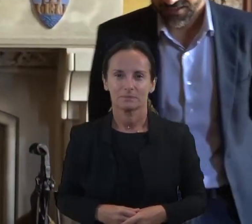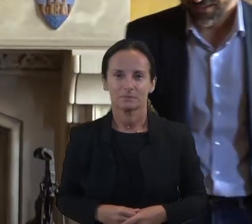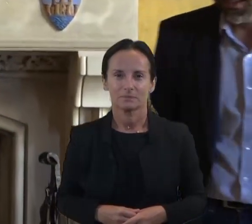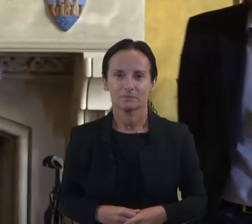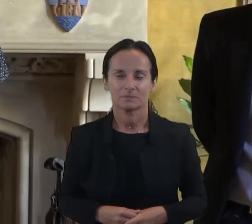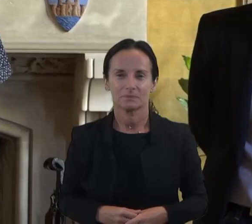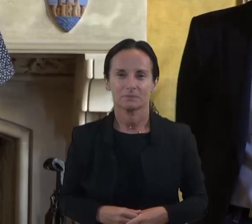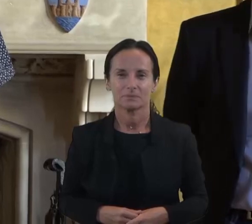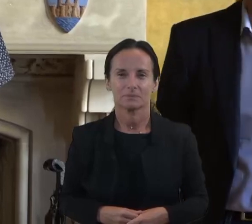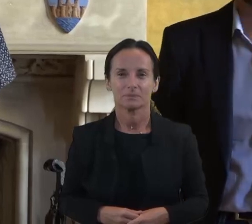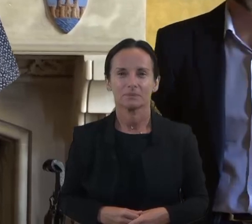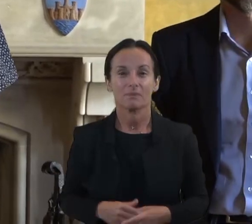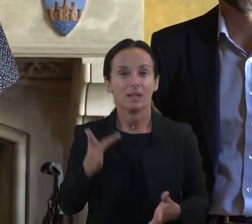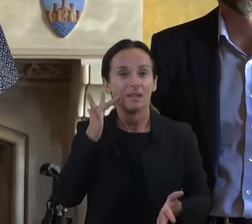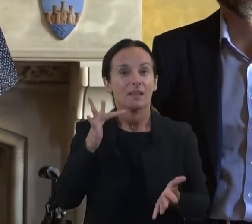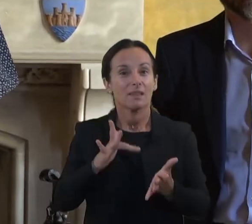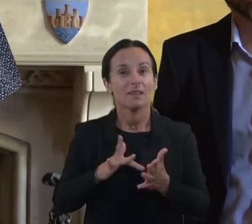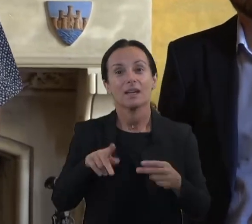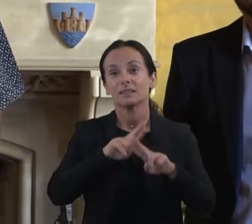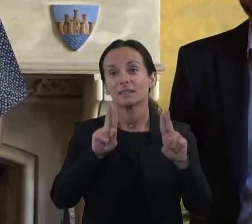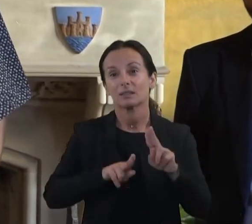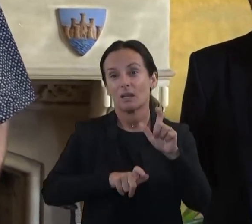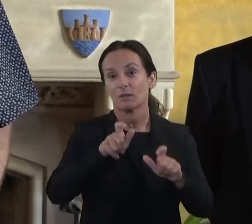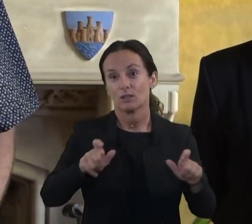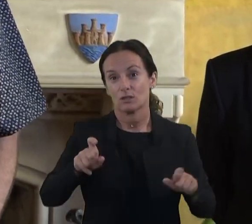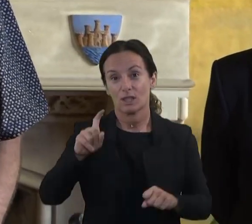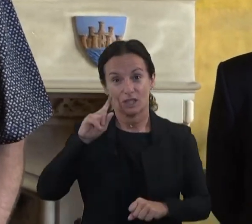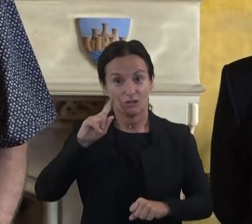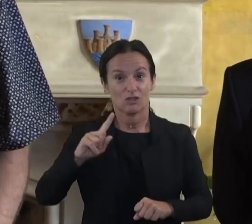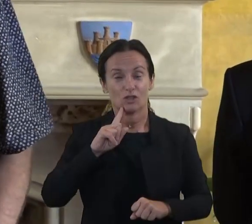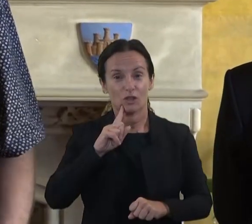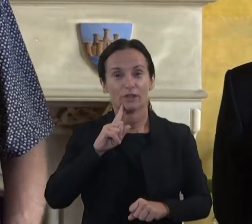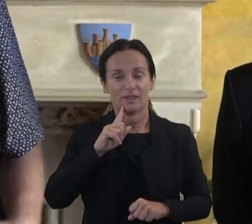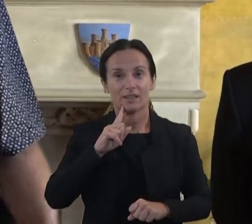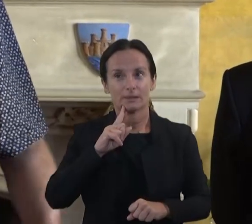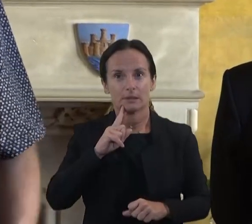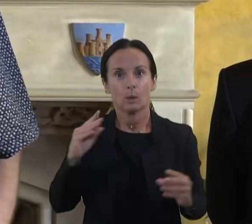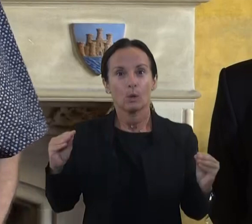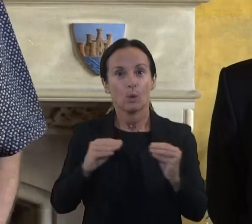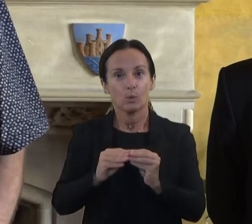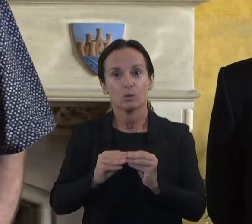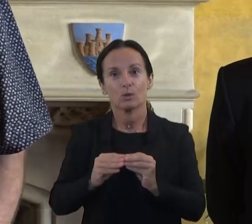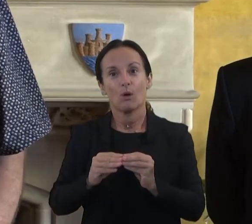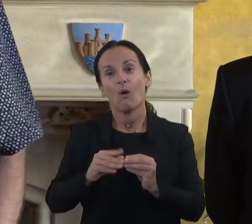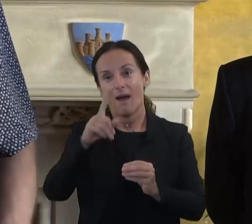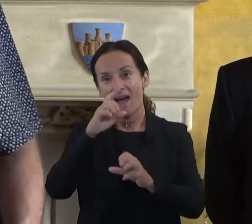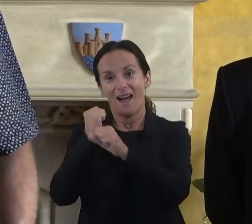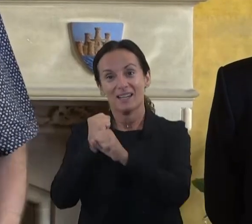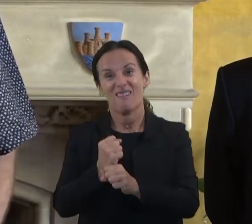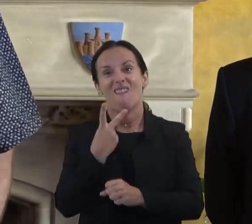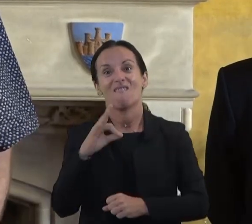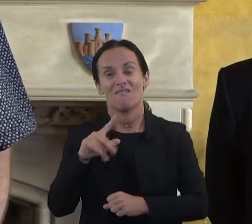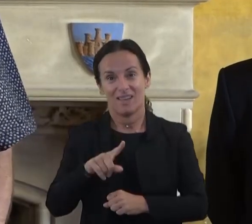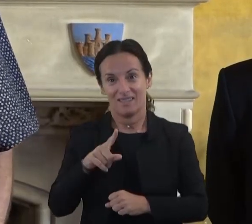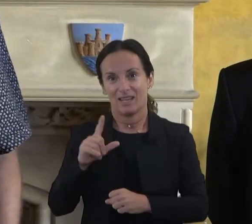Bueno, pues con ocasión de este Día Internacional de las Personas Sordas, que celebra este año también los 20 años de